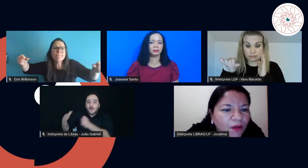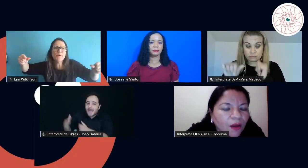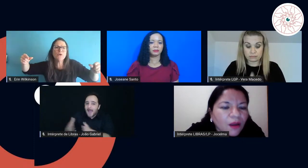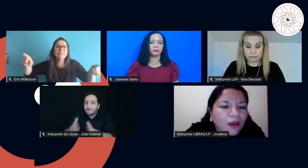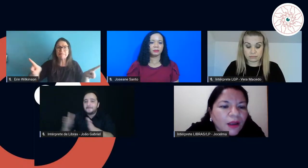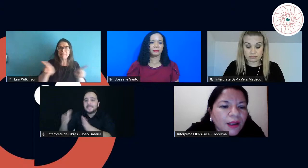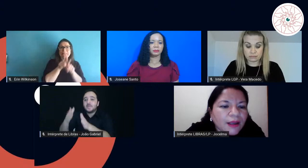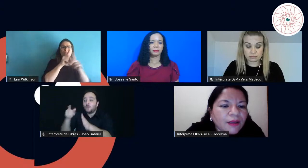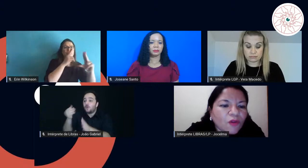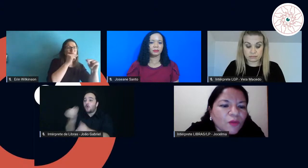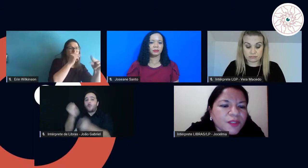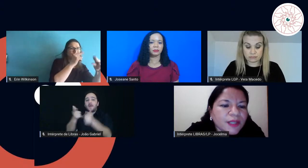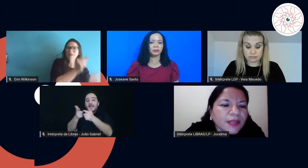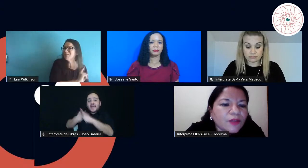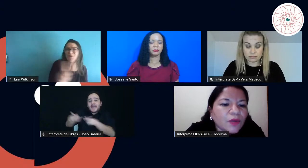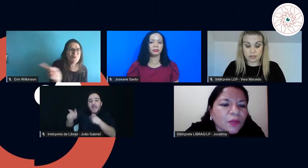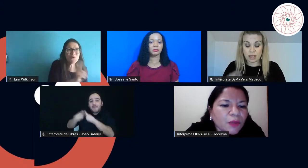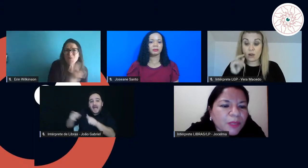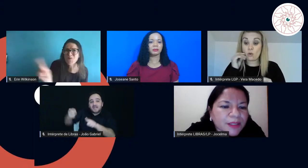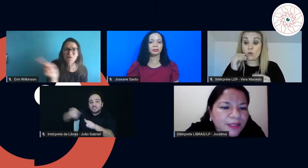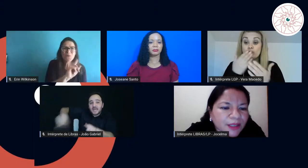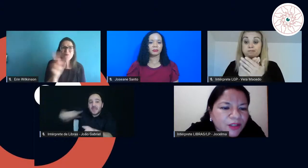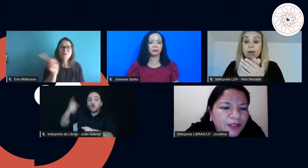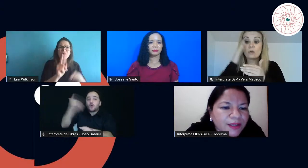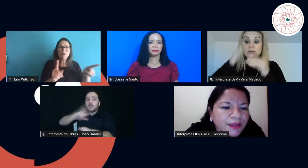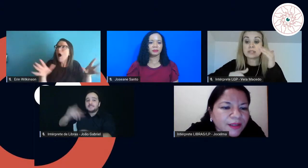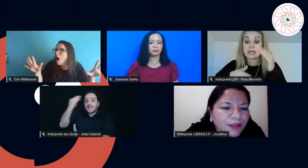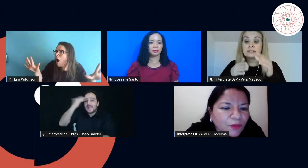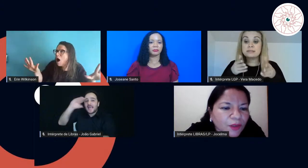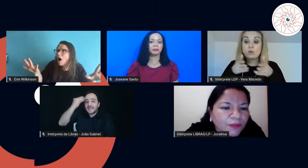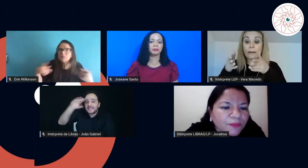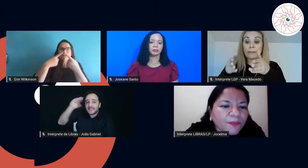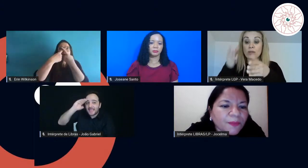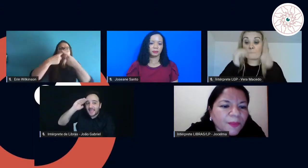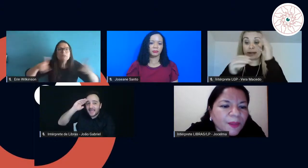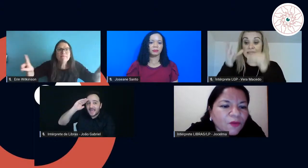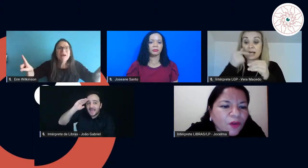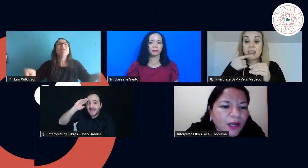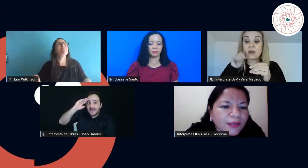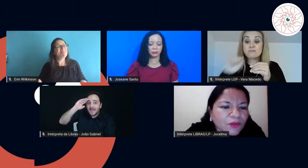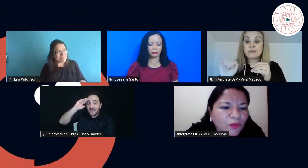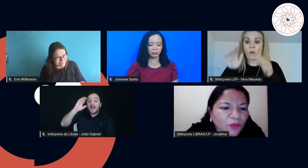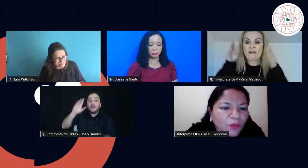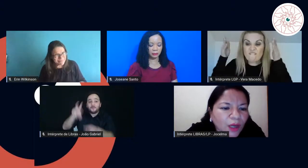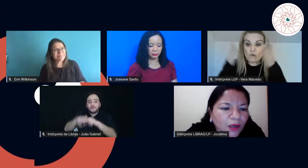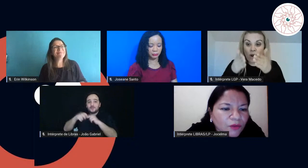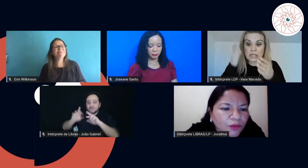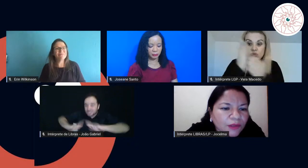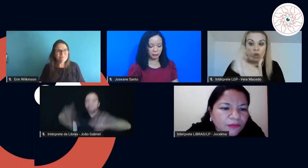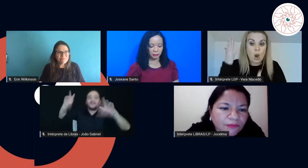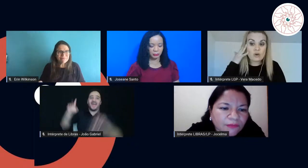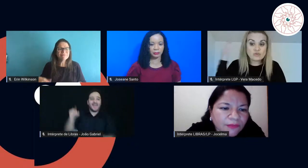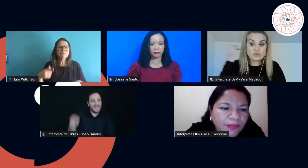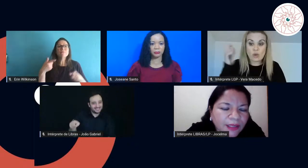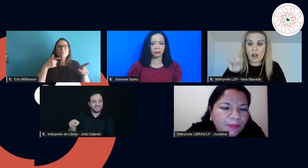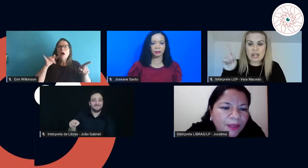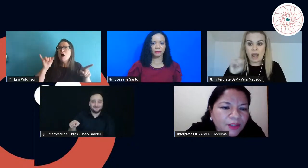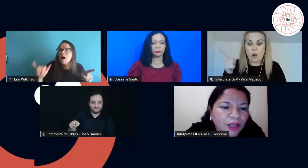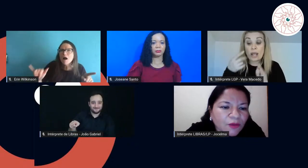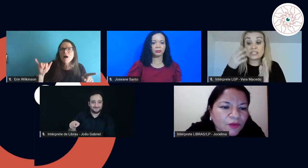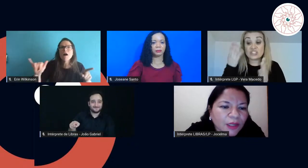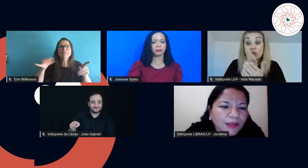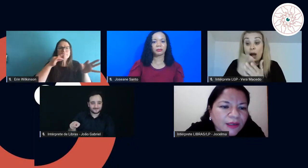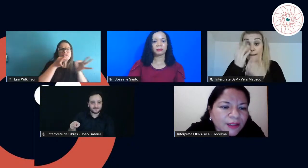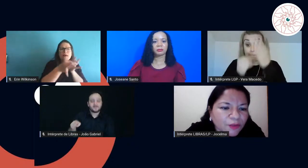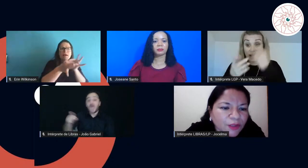como eh como se daria o caminho da aprendizagem dessa língua, não focado no áudio, né, na parte